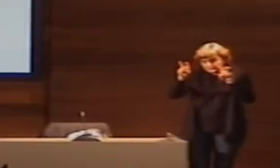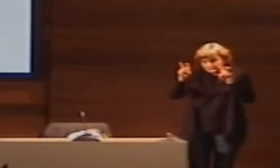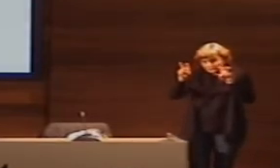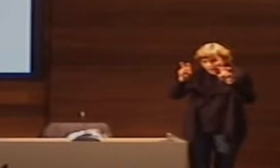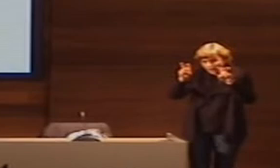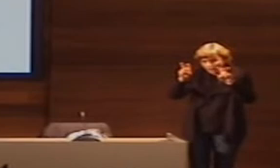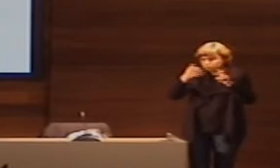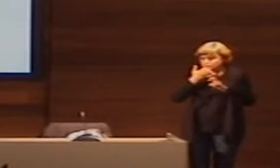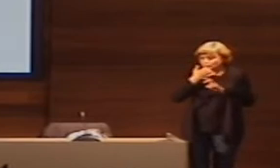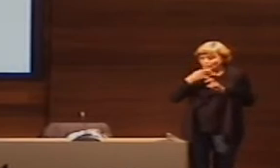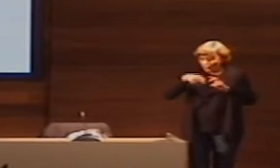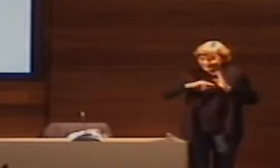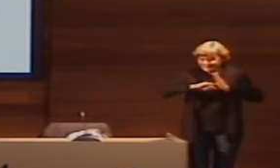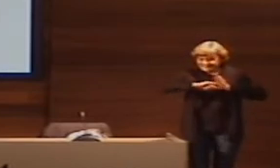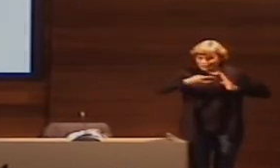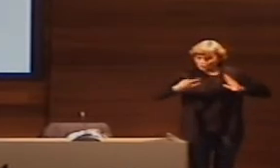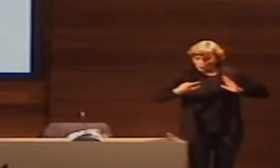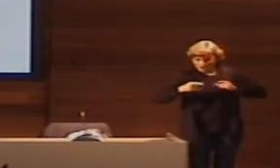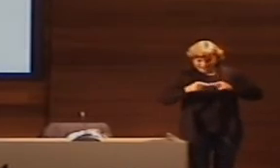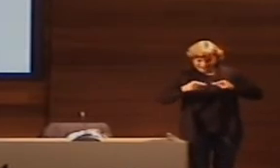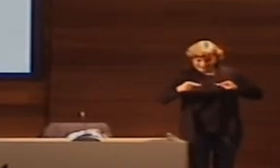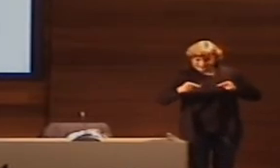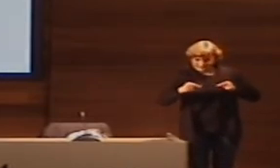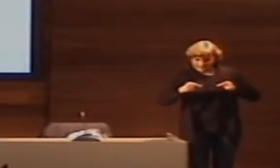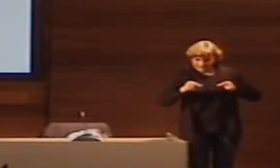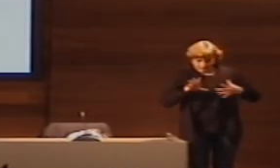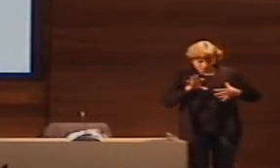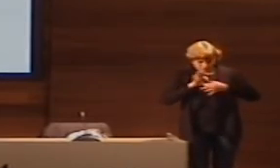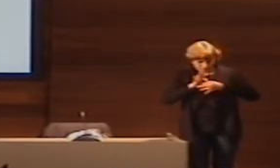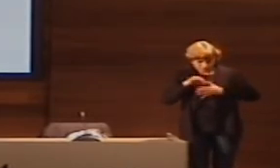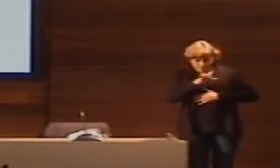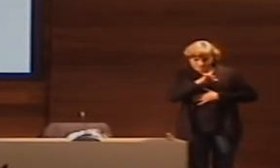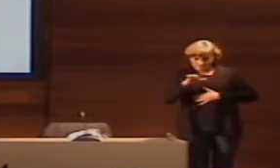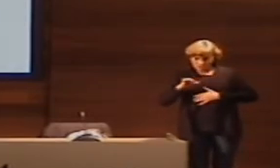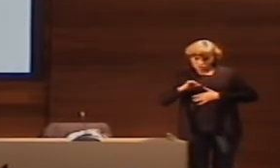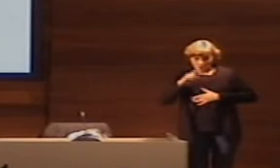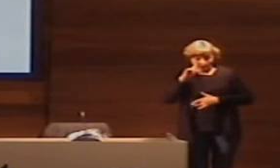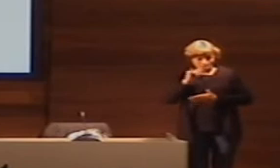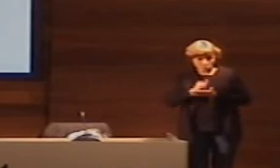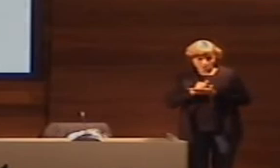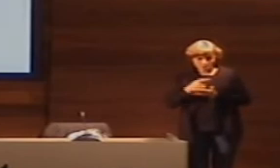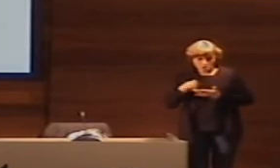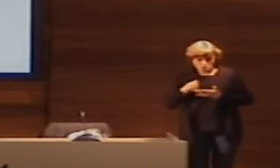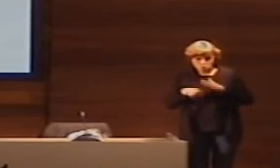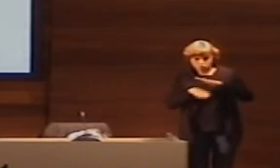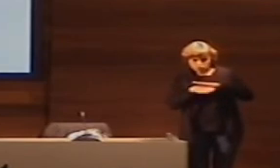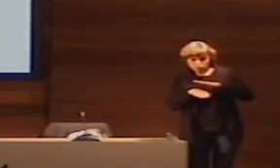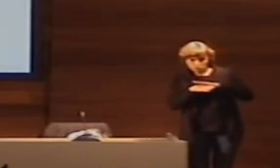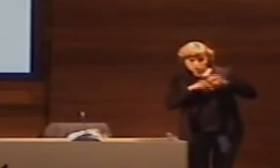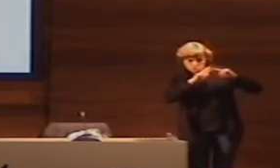las tecnologías de identificación que se está dando aquí, porque ya digo, es pionero a nivel del